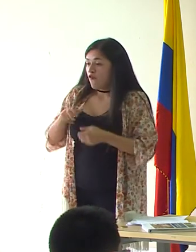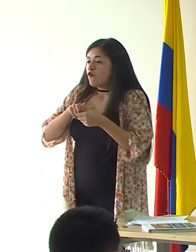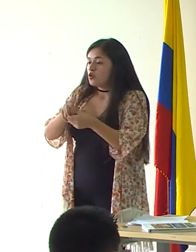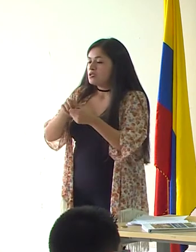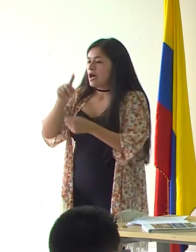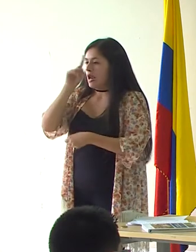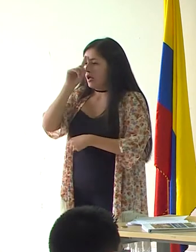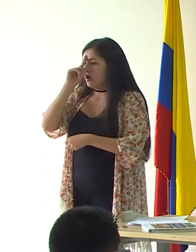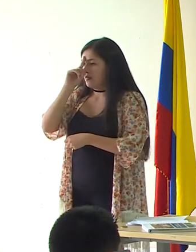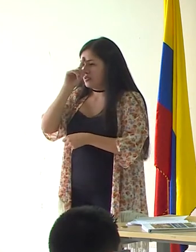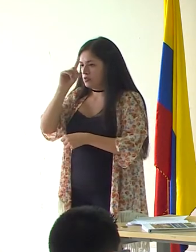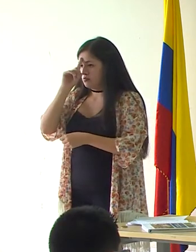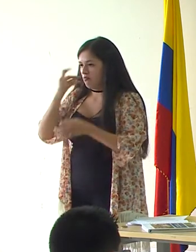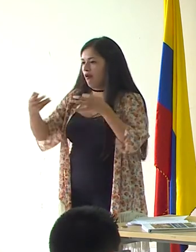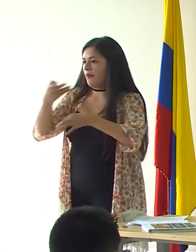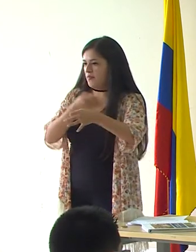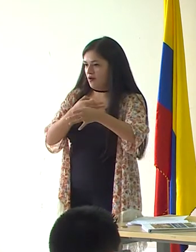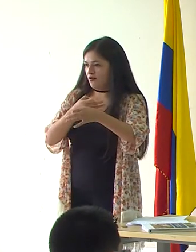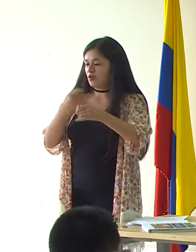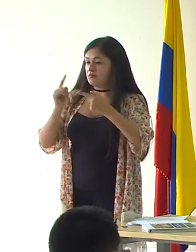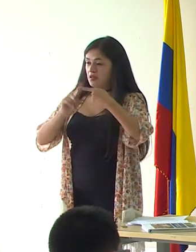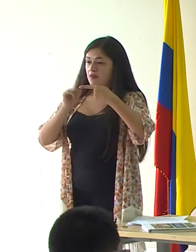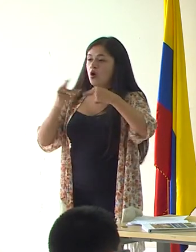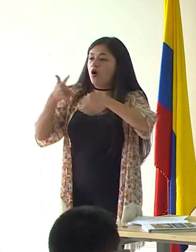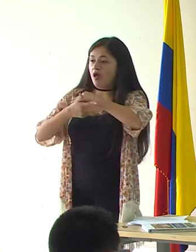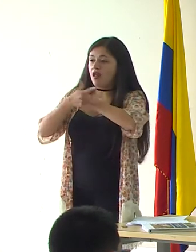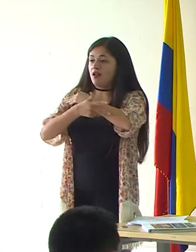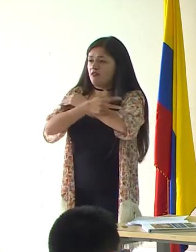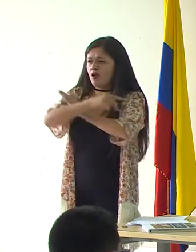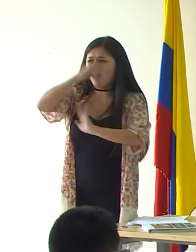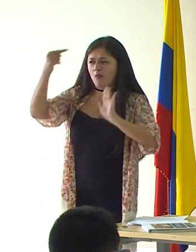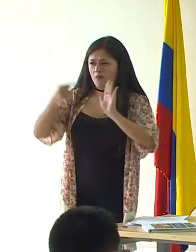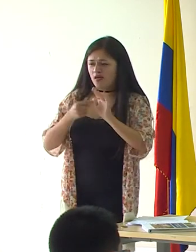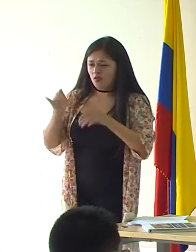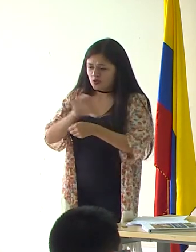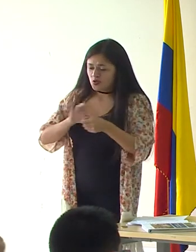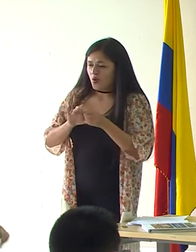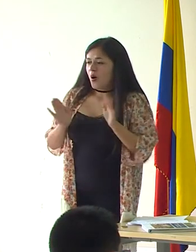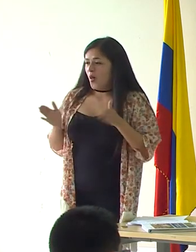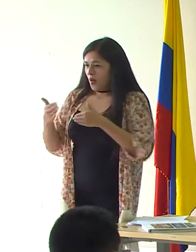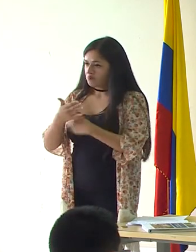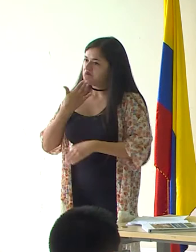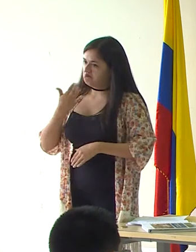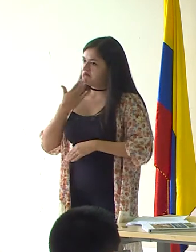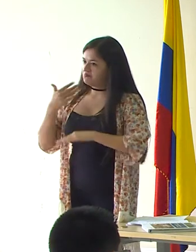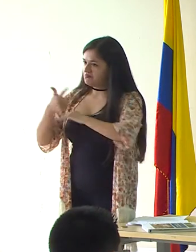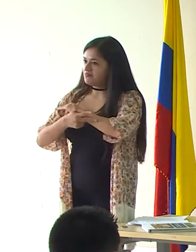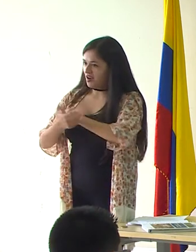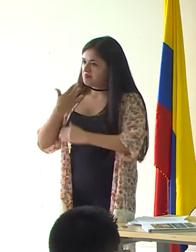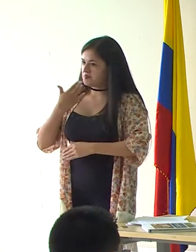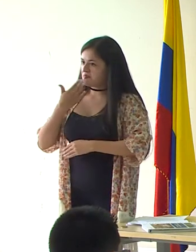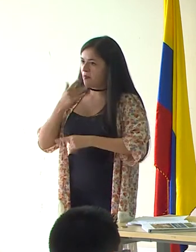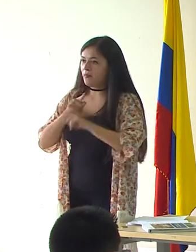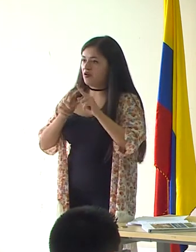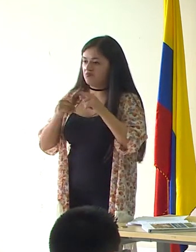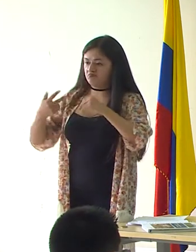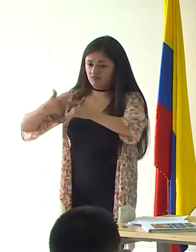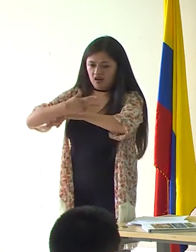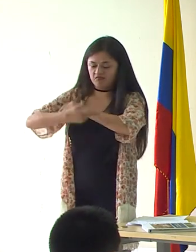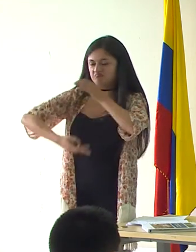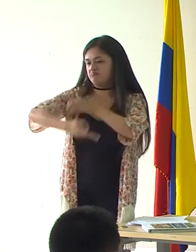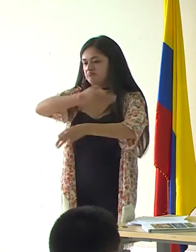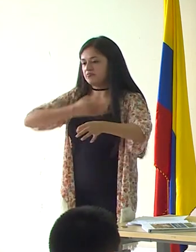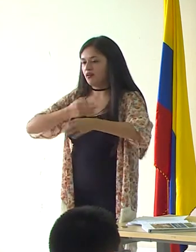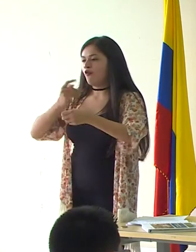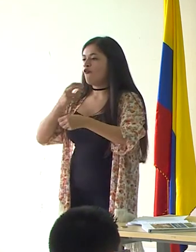sistema un sistema completo de movilidad para una ciudad pequeña hacia hacia la década de los 40 si los 50s